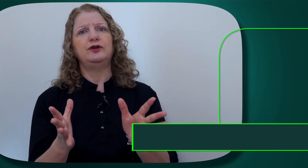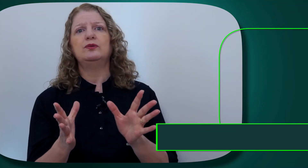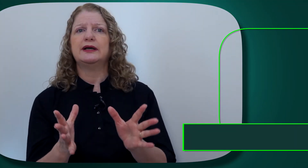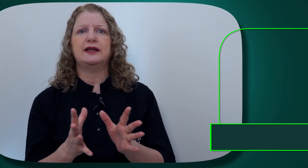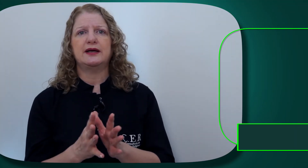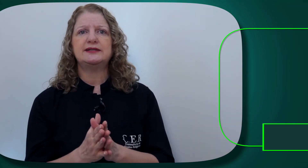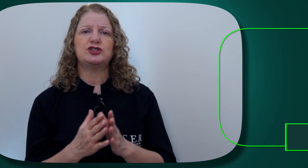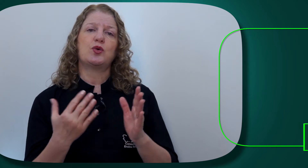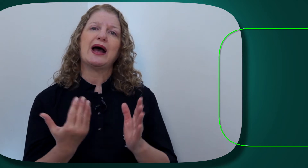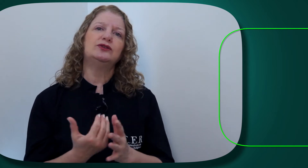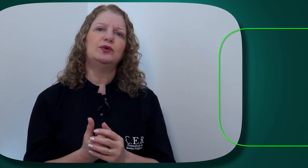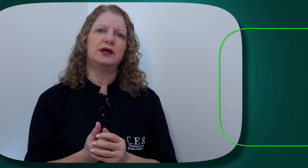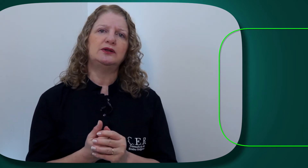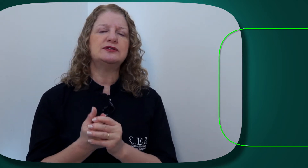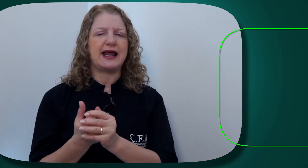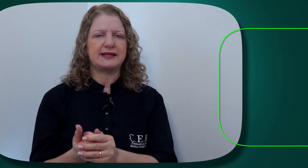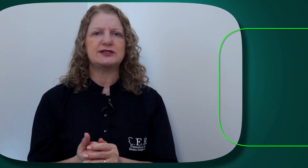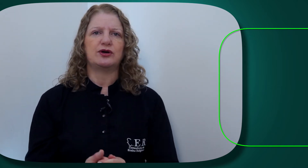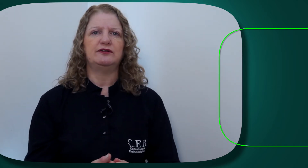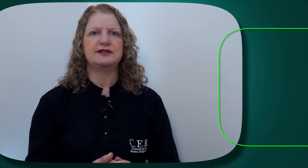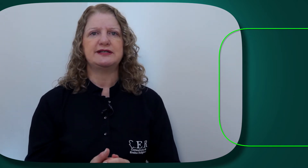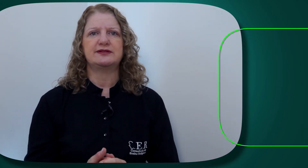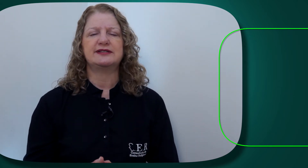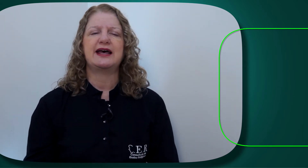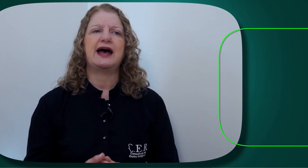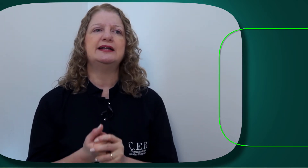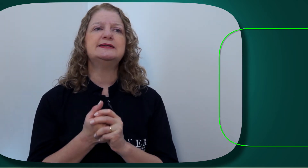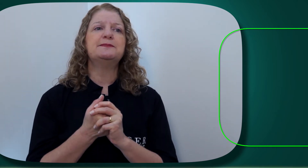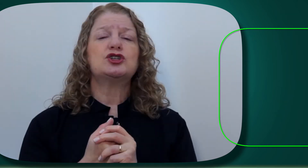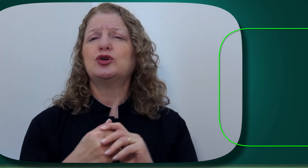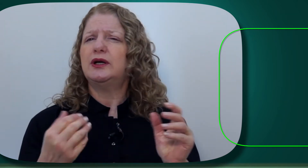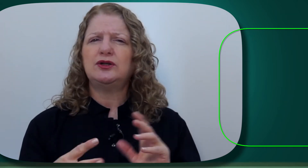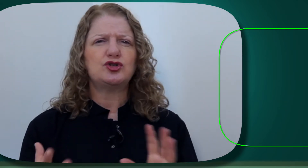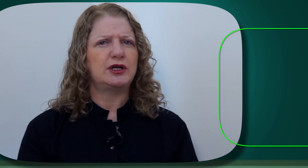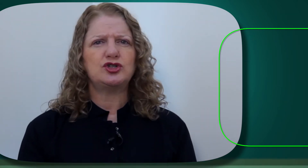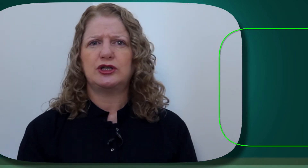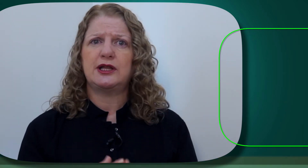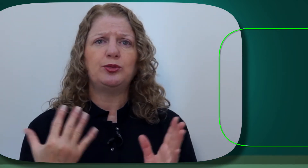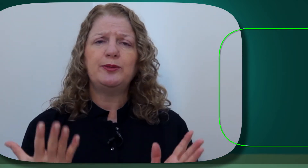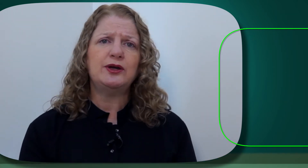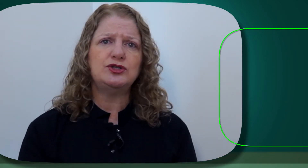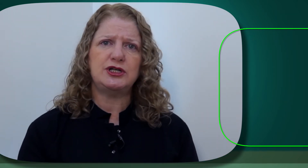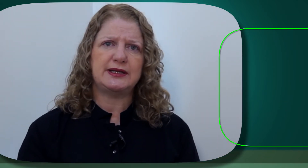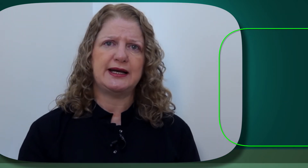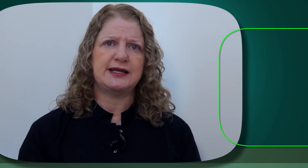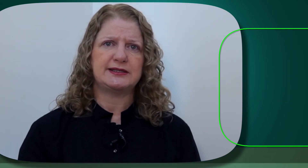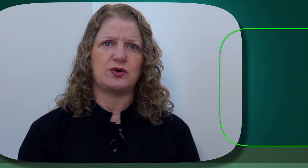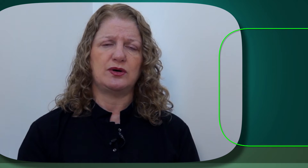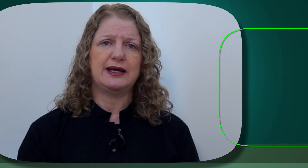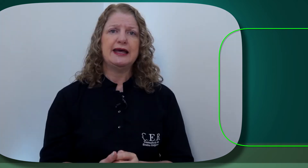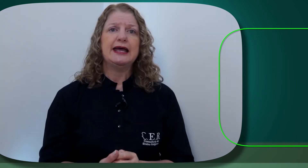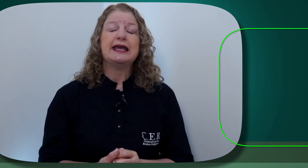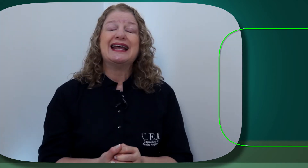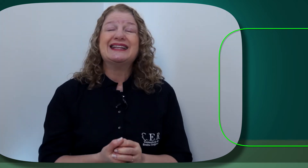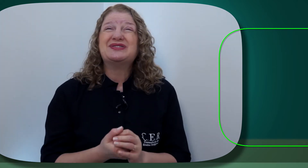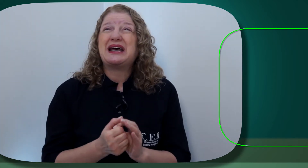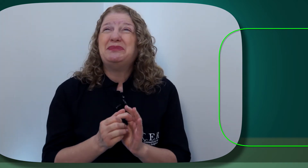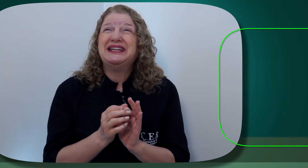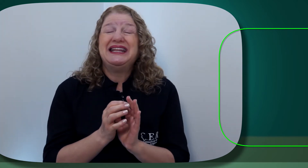uma criança de 4 anos lá na Escola Francisco Sales, chorando, era o primeiro dia dela na escola e ela não sabia